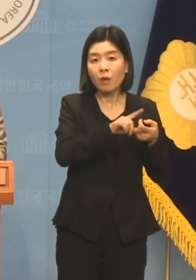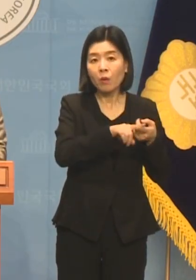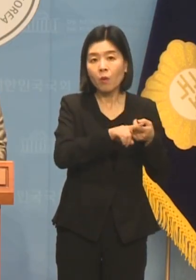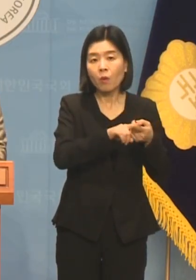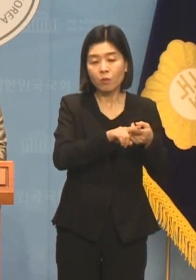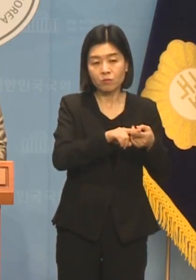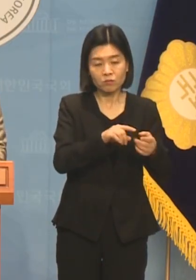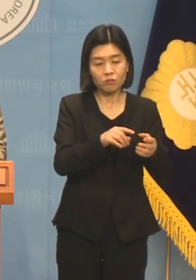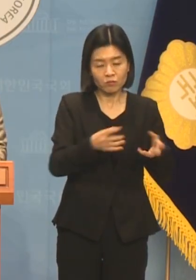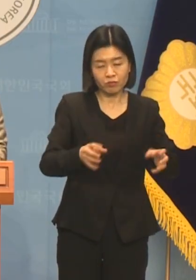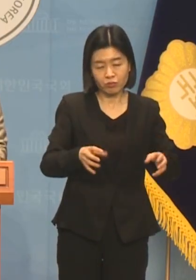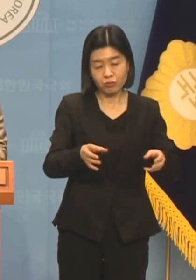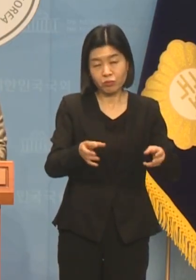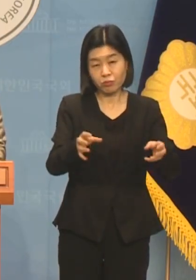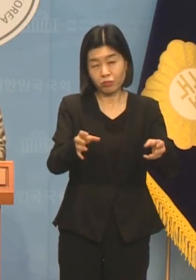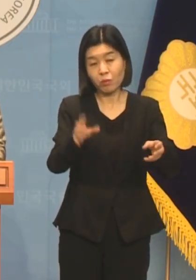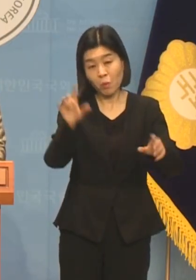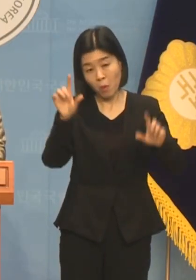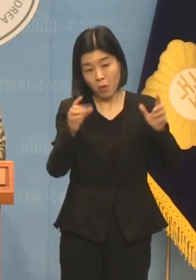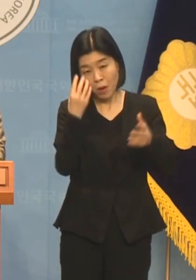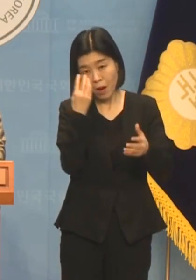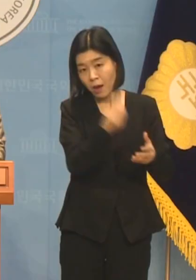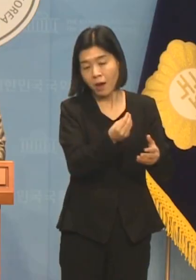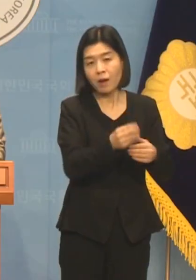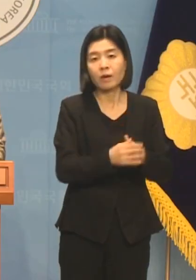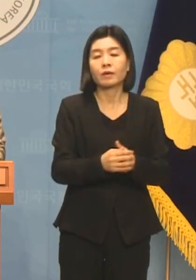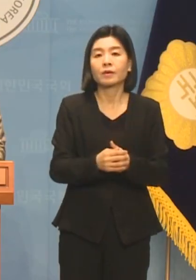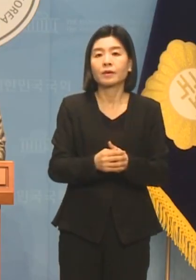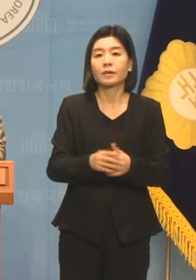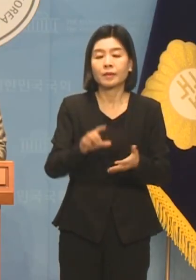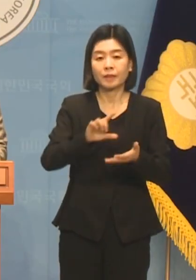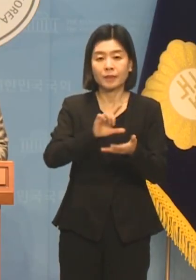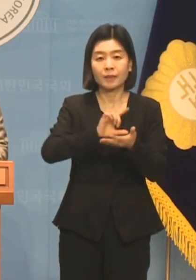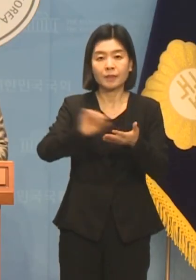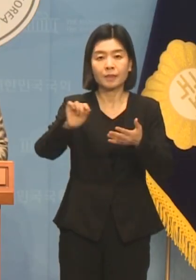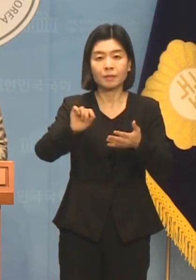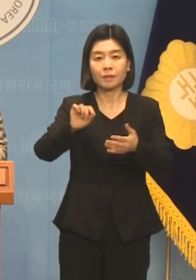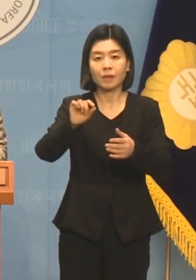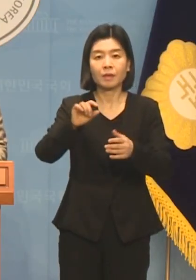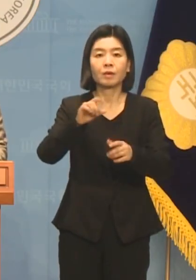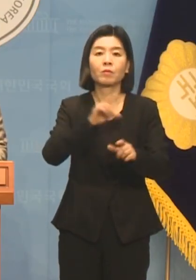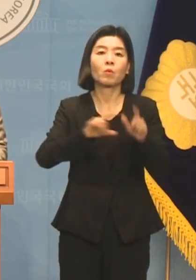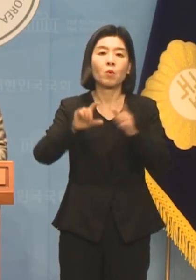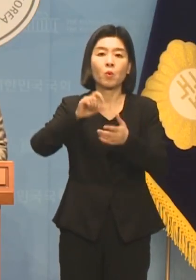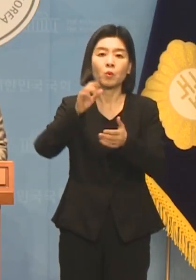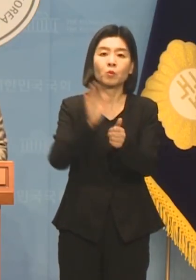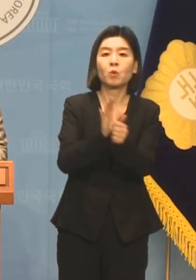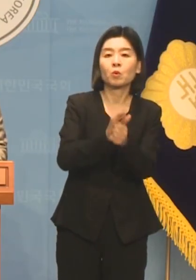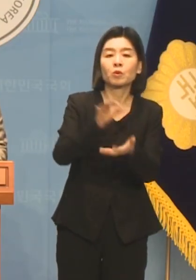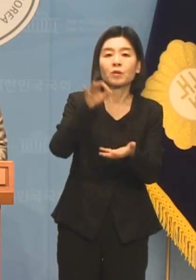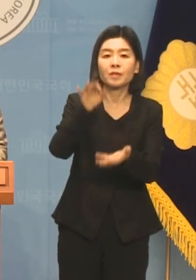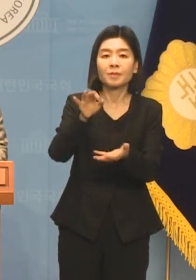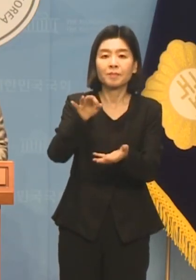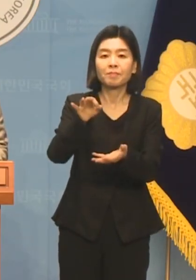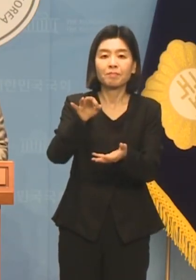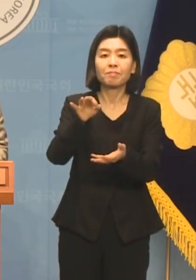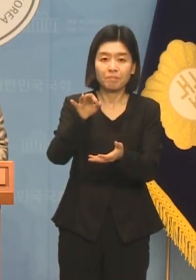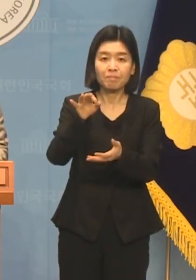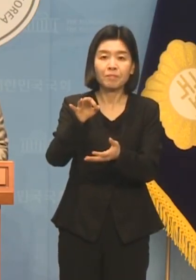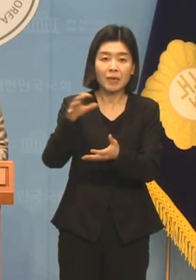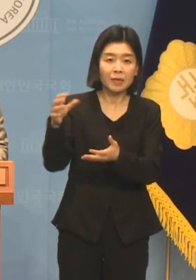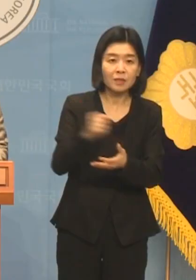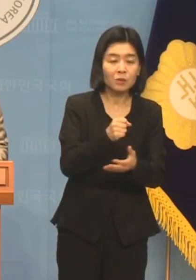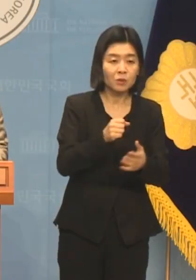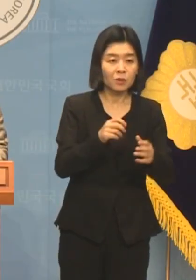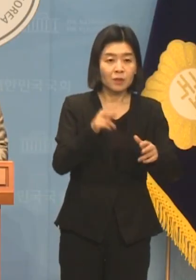동원되었습니다. 이렇게 지방 보조금을 지원받고도 사업 목적을 달성하지 못한 경우에는